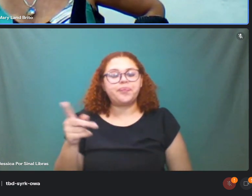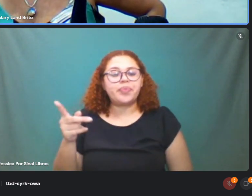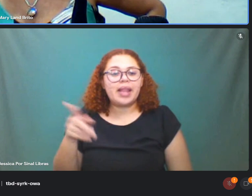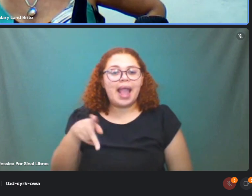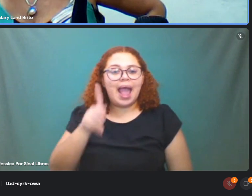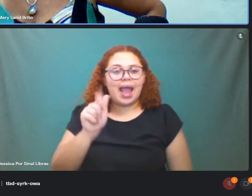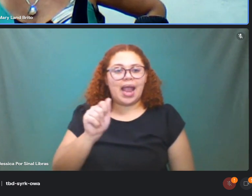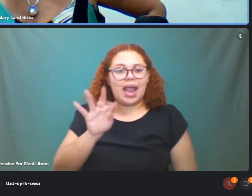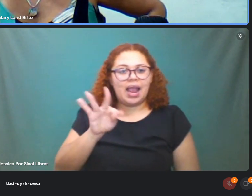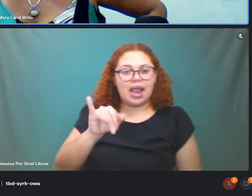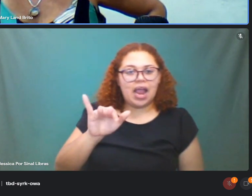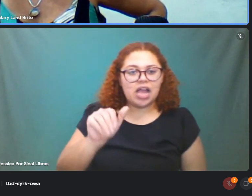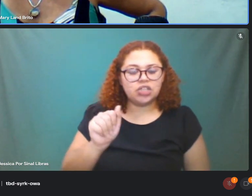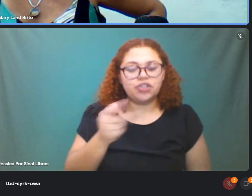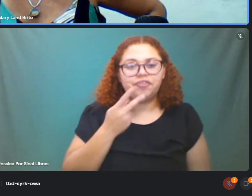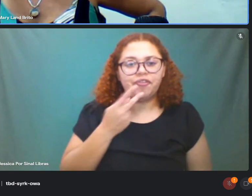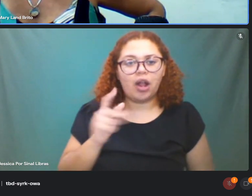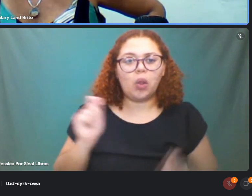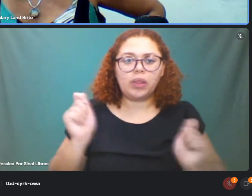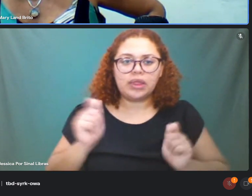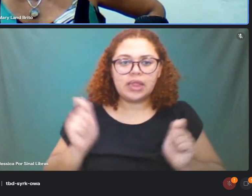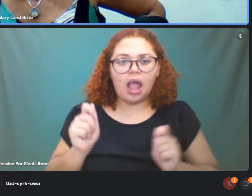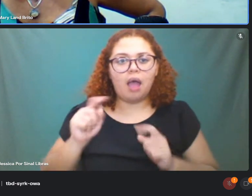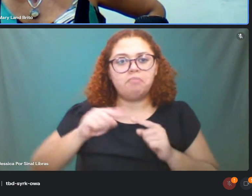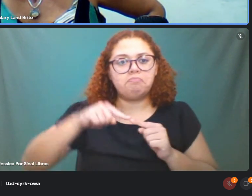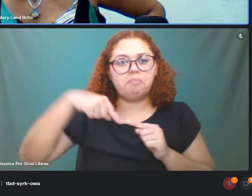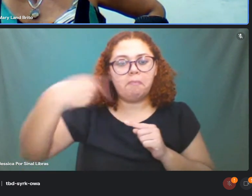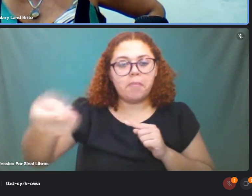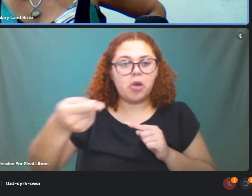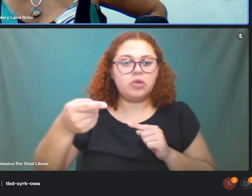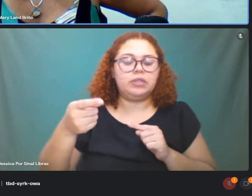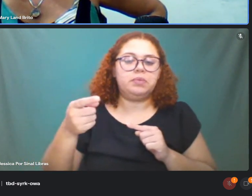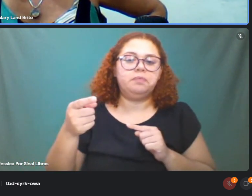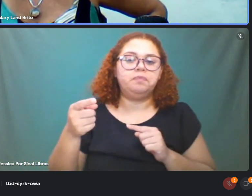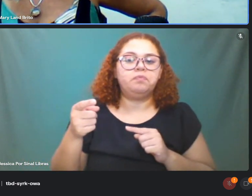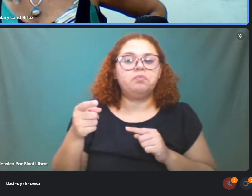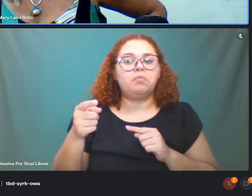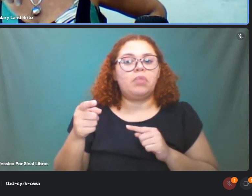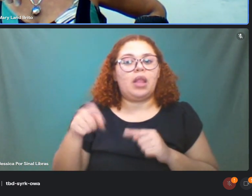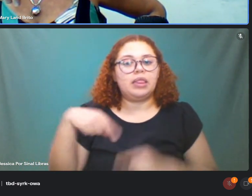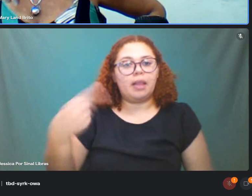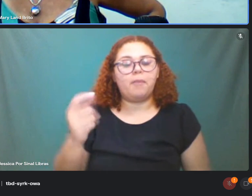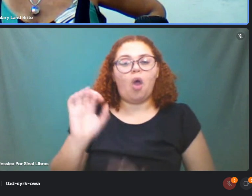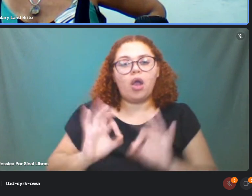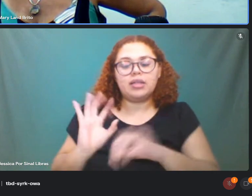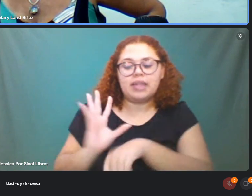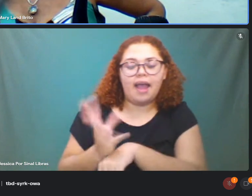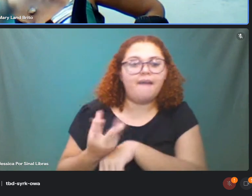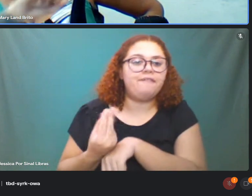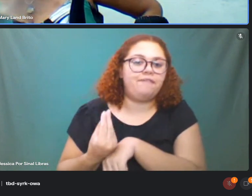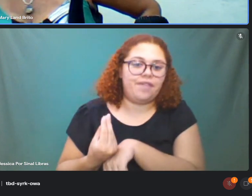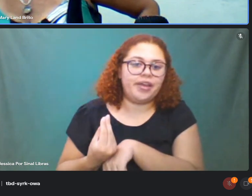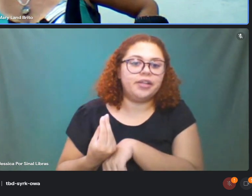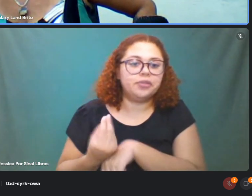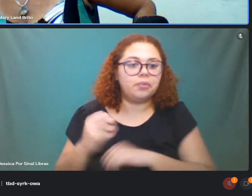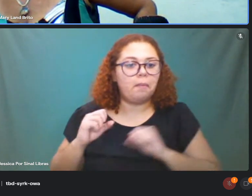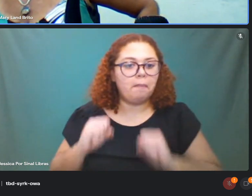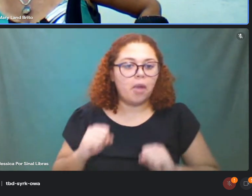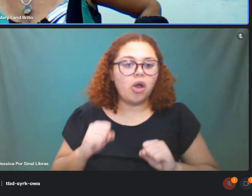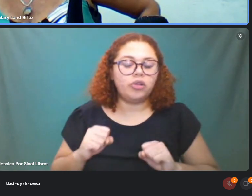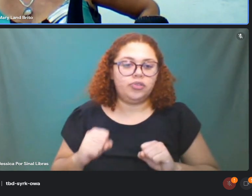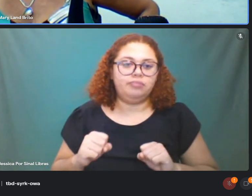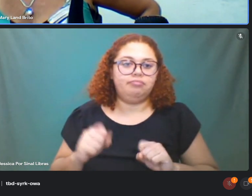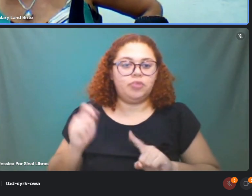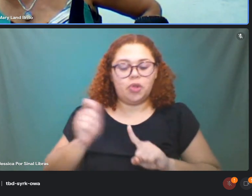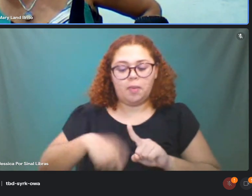do ano que vem. Você pode, Cátia, colocar na Lei Paulo Gustavo e o evento que você vai realizar ser o evento em setembro